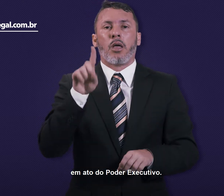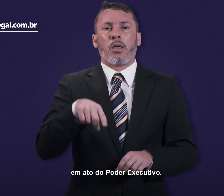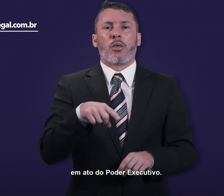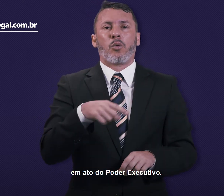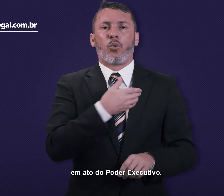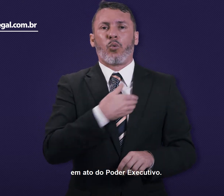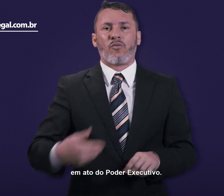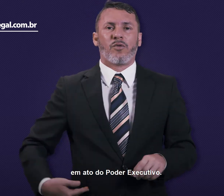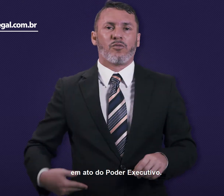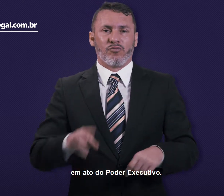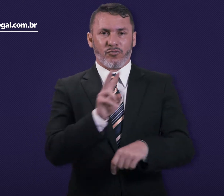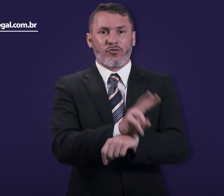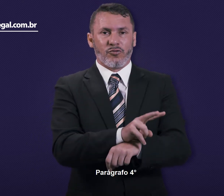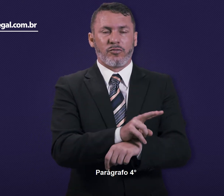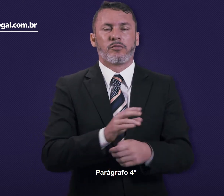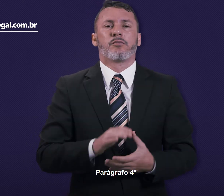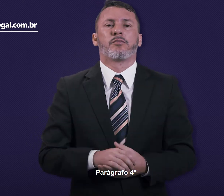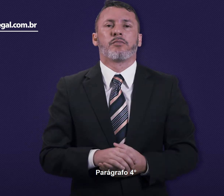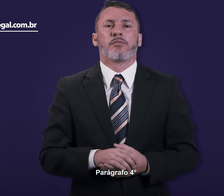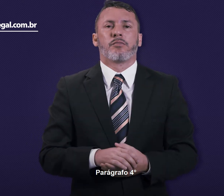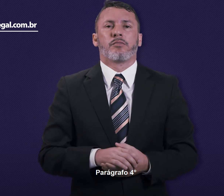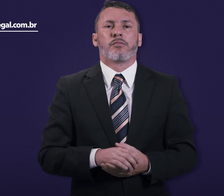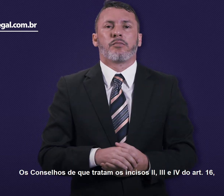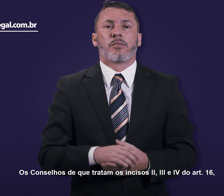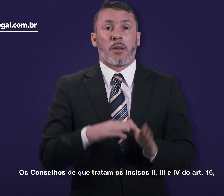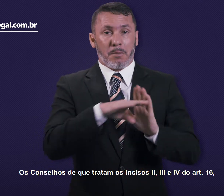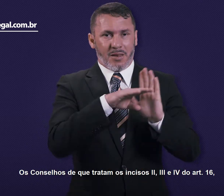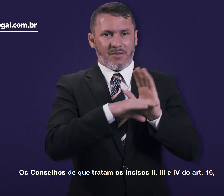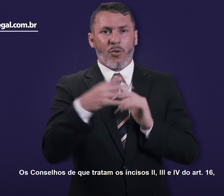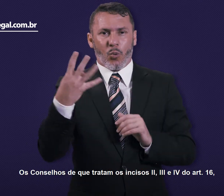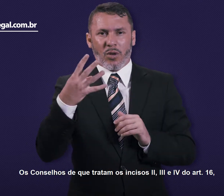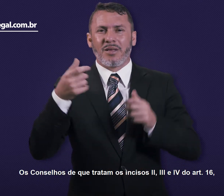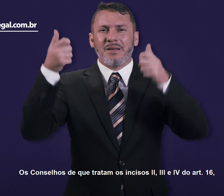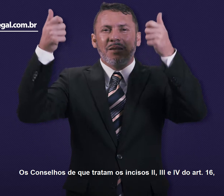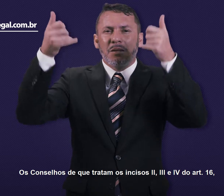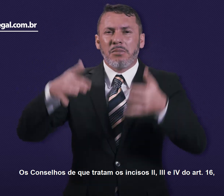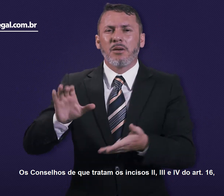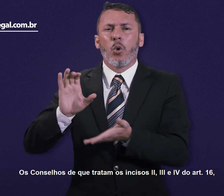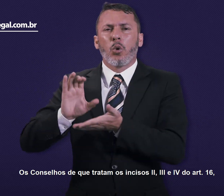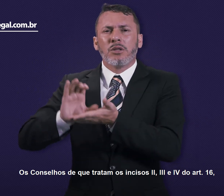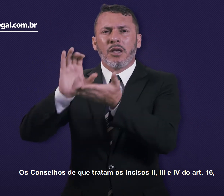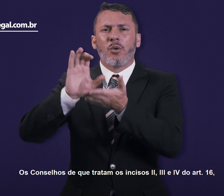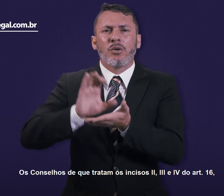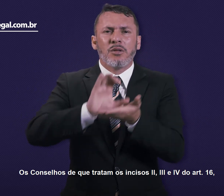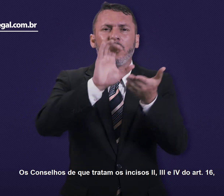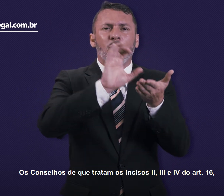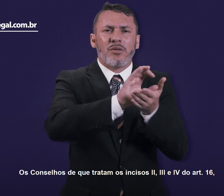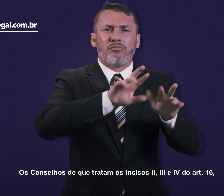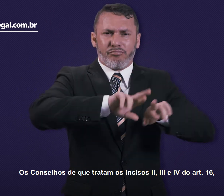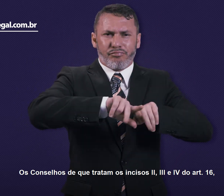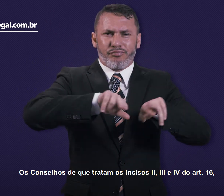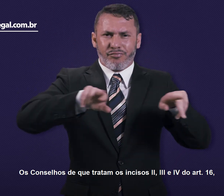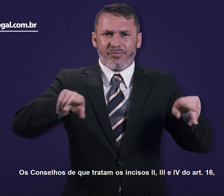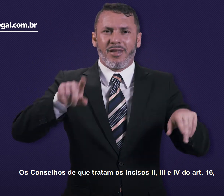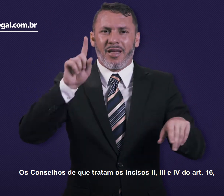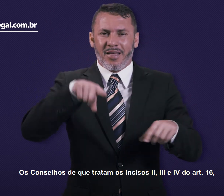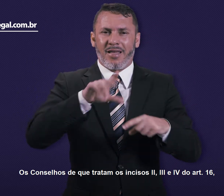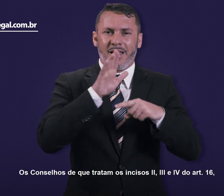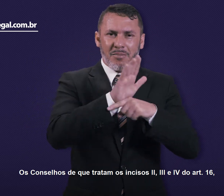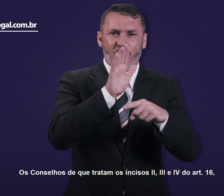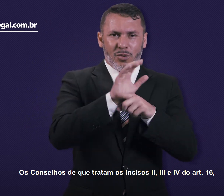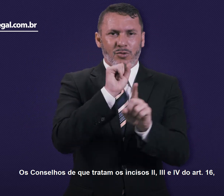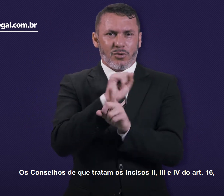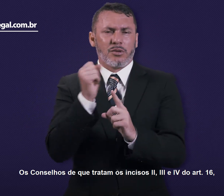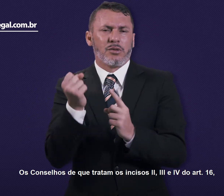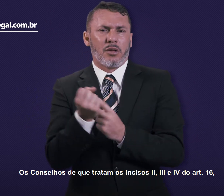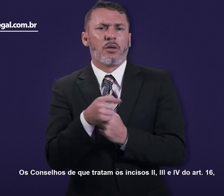em ato do Poder Executivo. Parágrafo 4º. Os conselhos de que tratam os incisos 2, 3 e